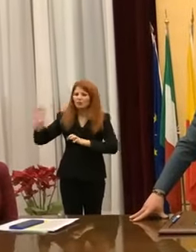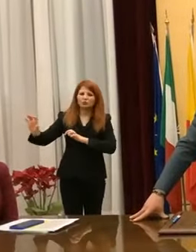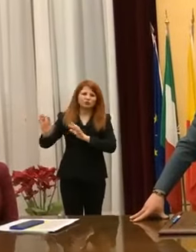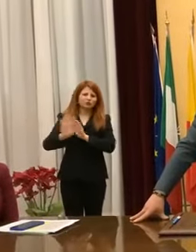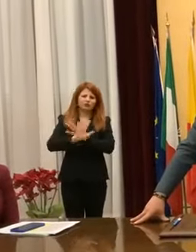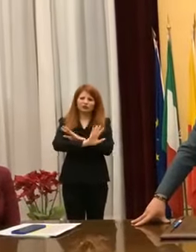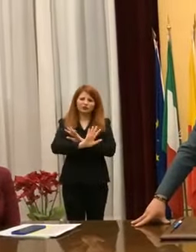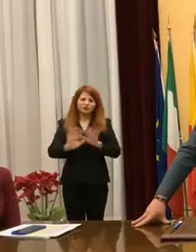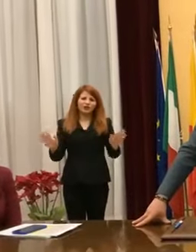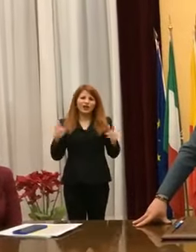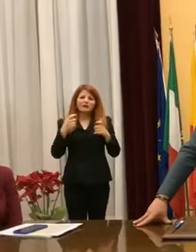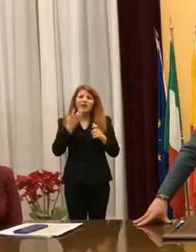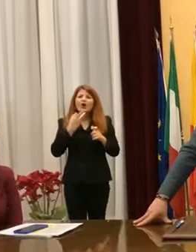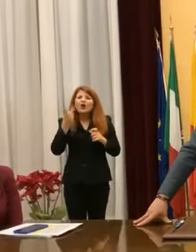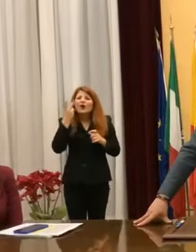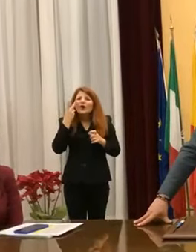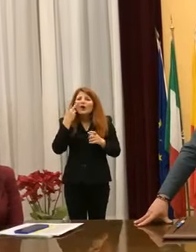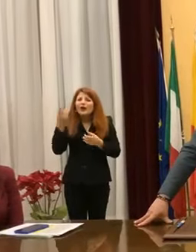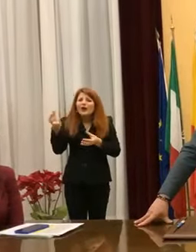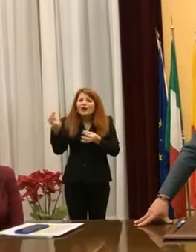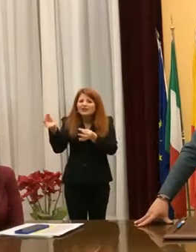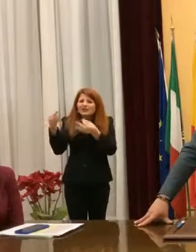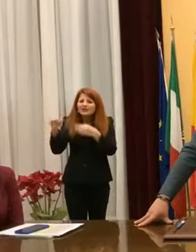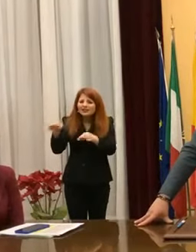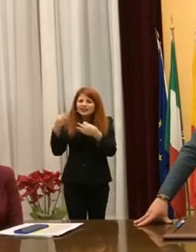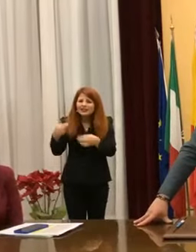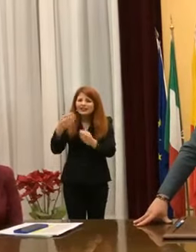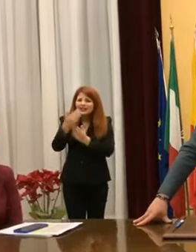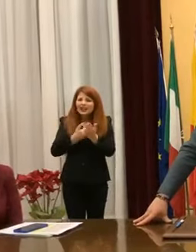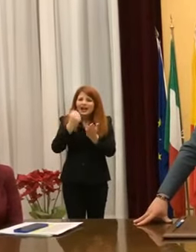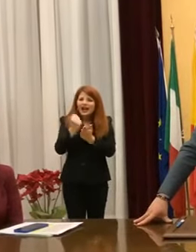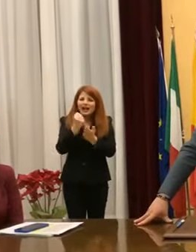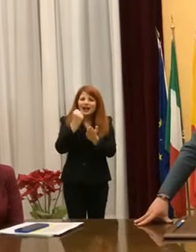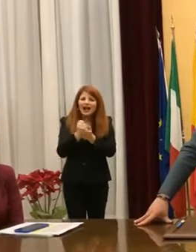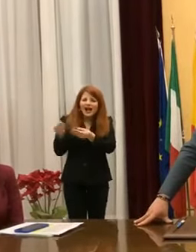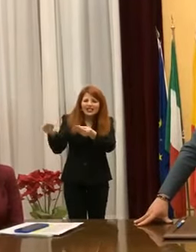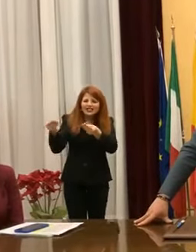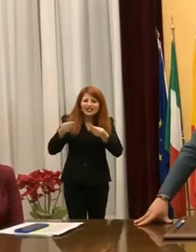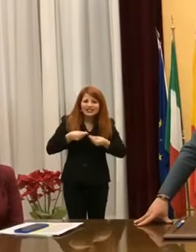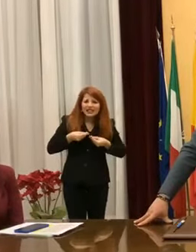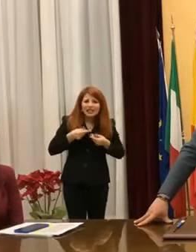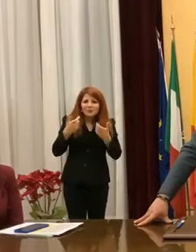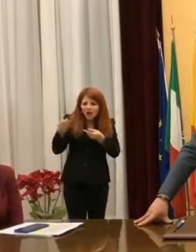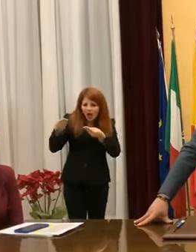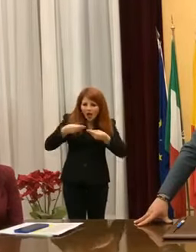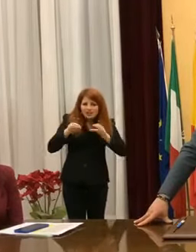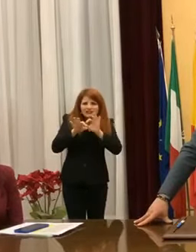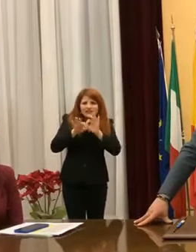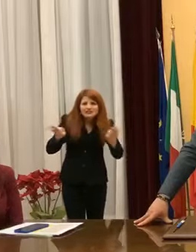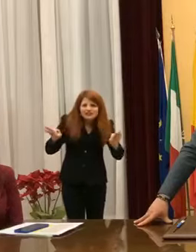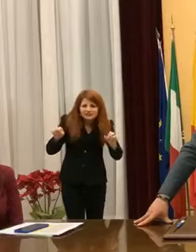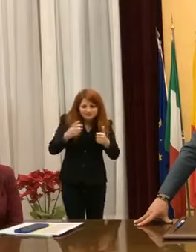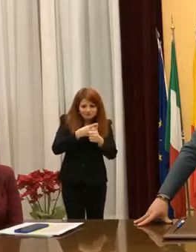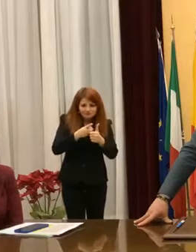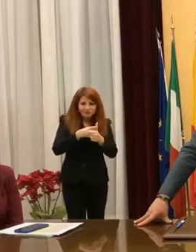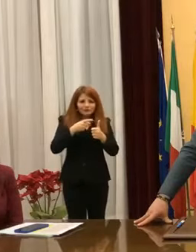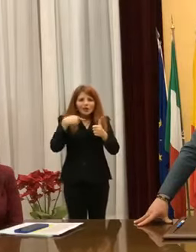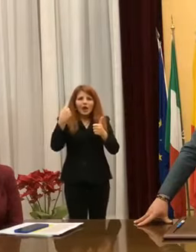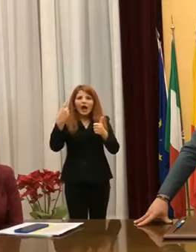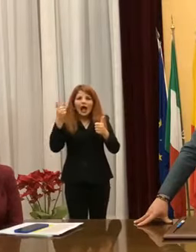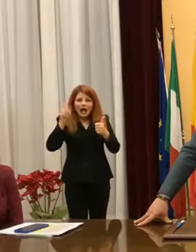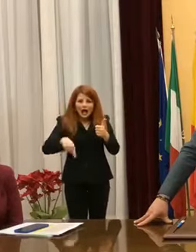gli atti, chi è che agisce con le minacce, chi è che agisce con questa omissione. Per me ha una visione politico-mafiosa